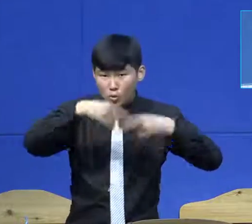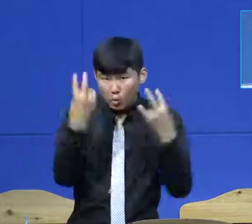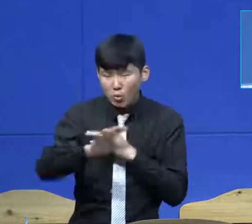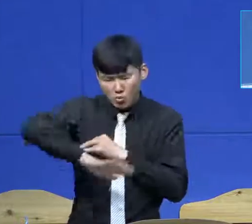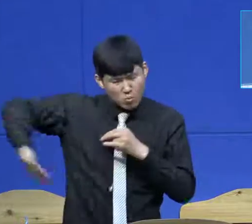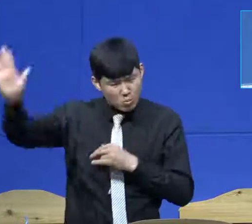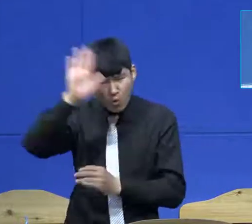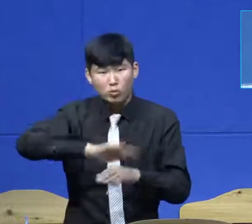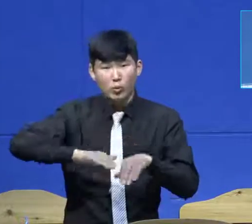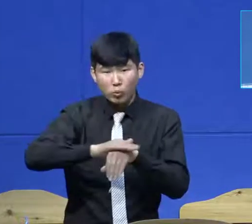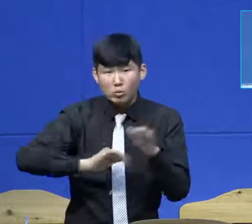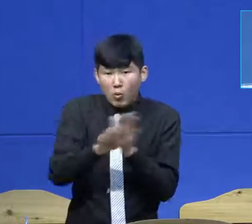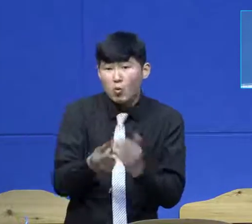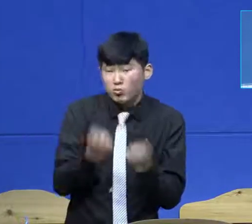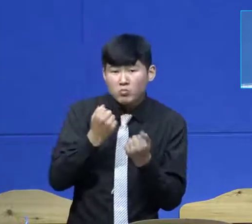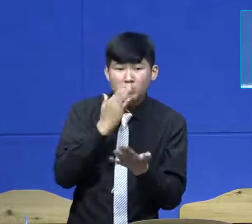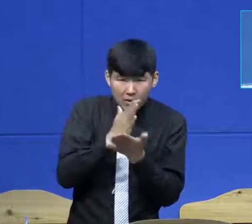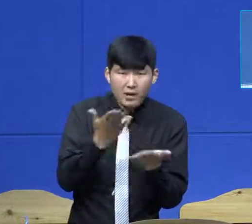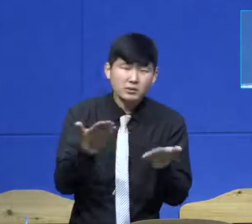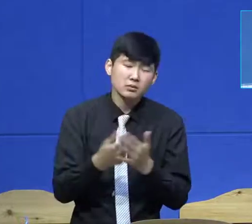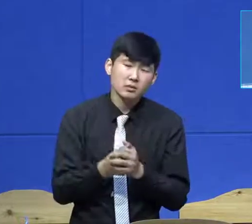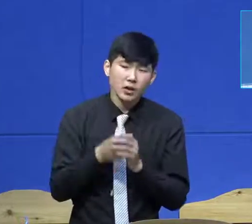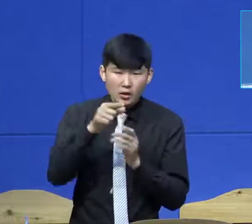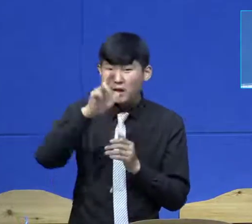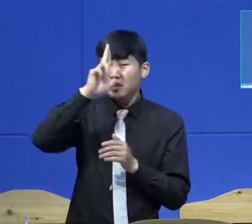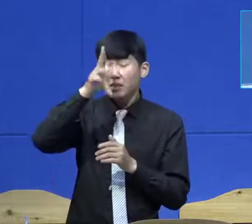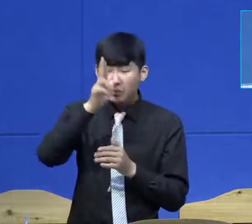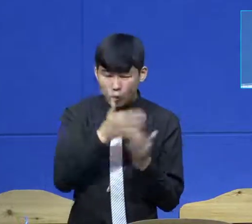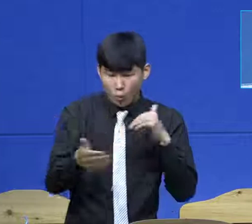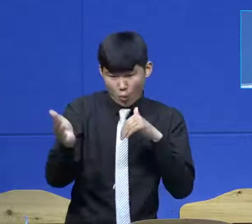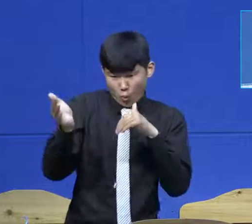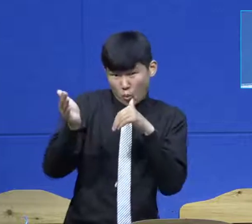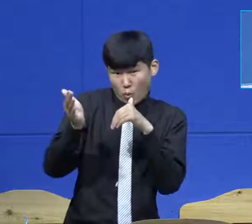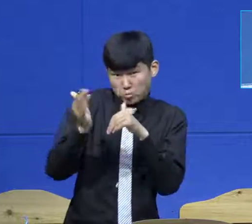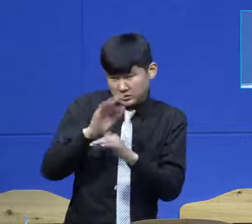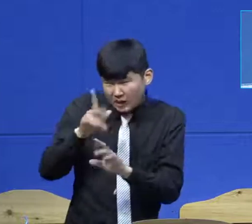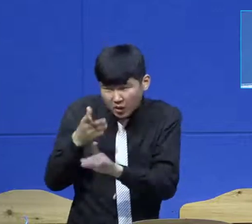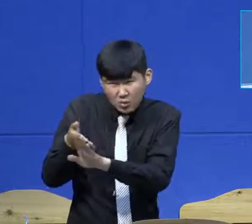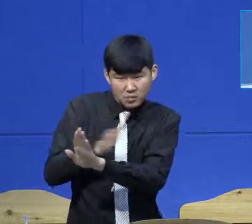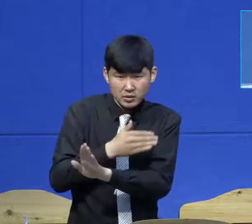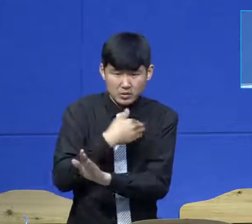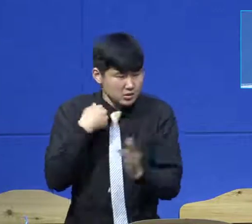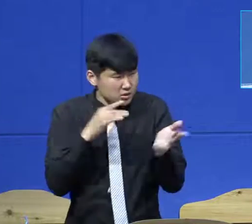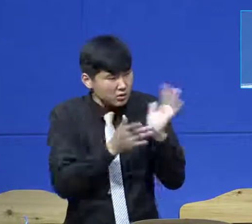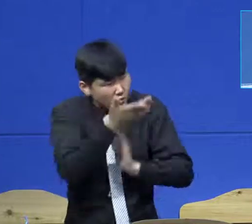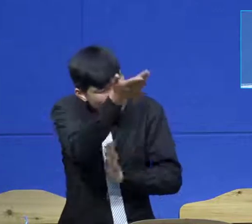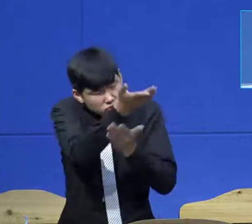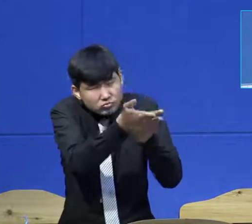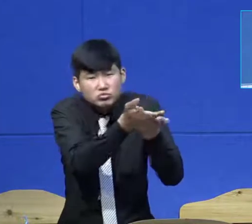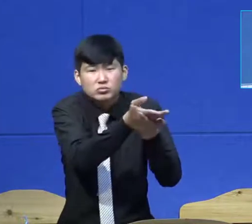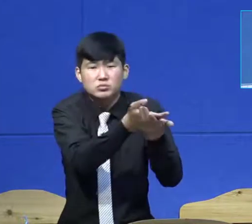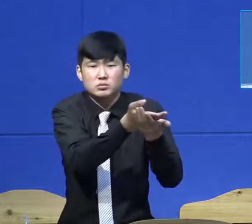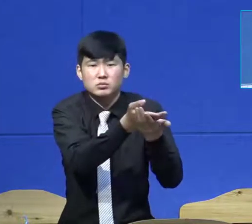мөнхөд уучлаж болохоор хүч байна бид нарт. Энэ дээрэмчин үххийнхаа яг өмнөхөн эзэн Есүсээс гуйсан.